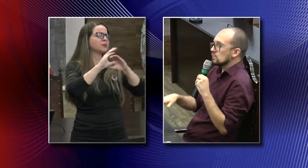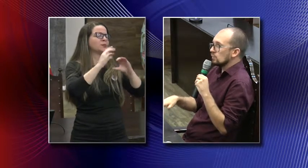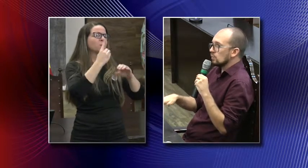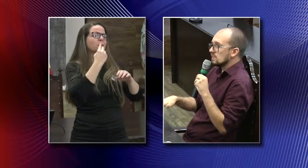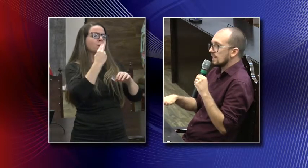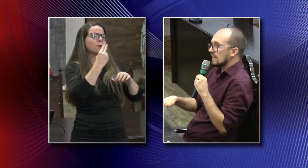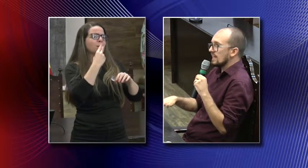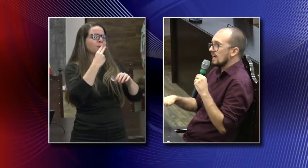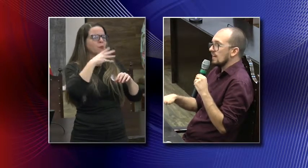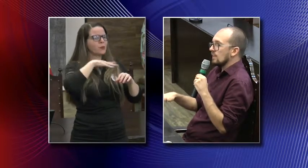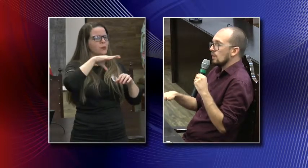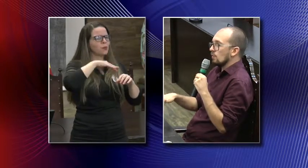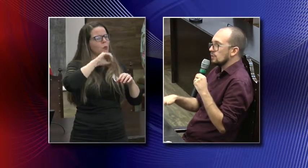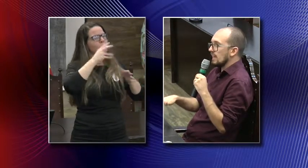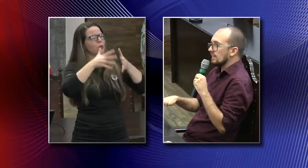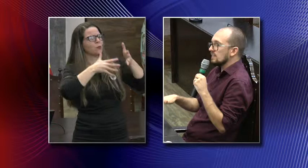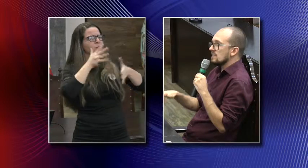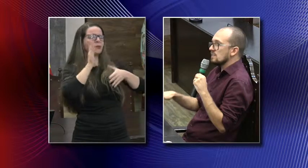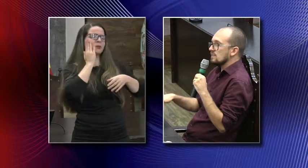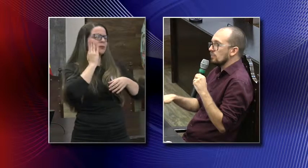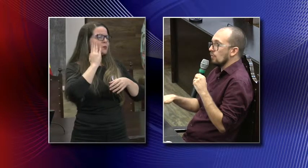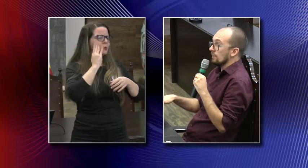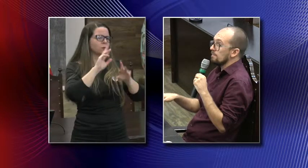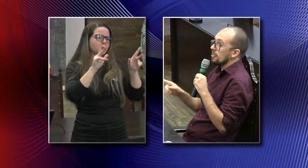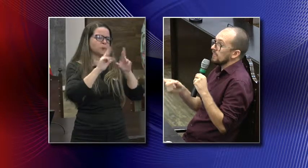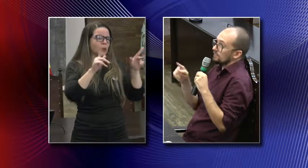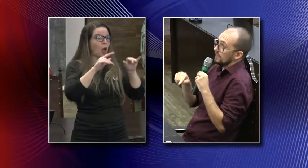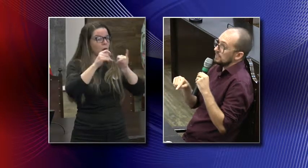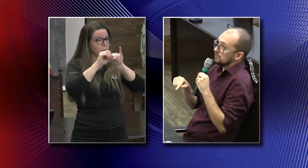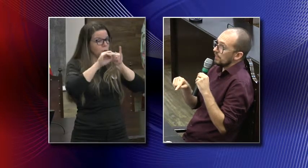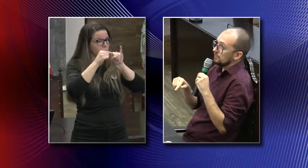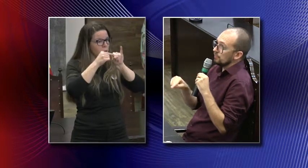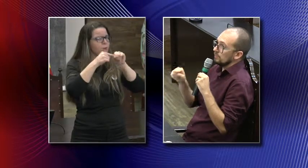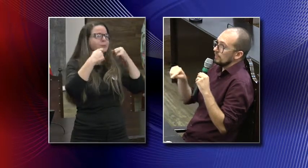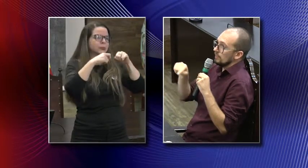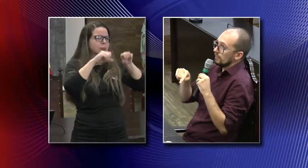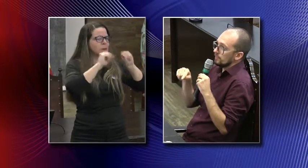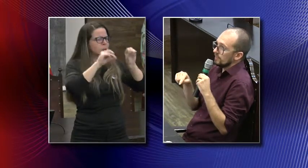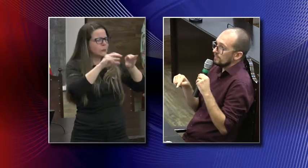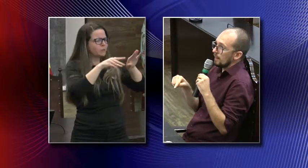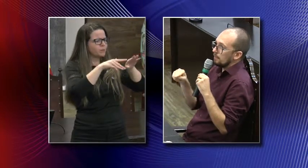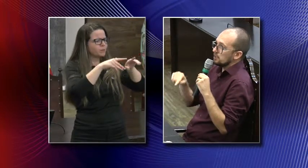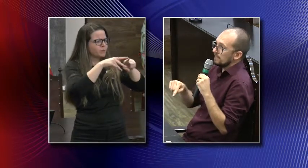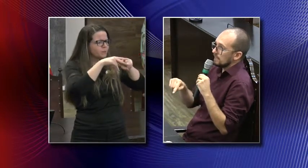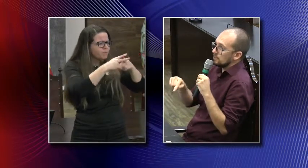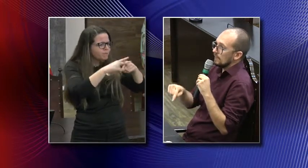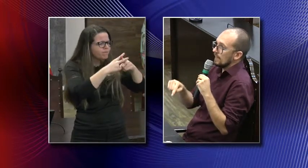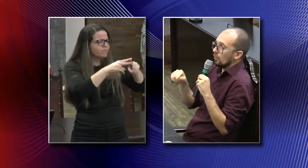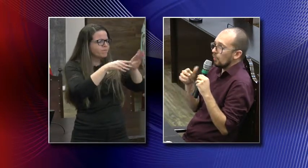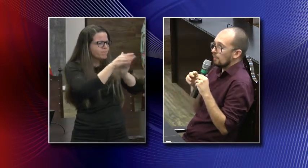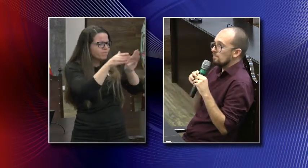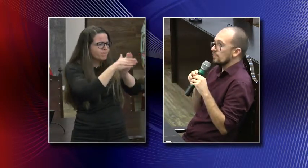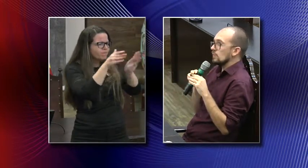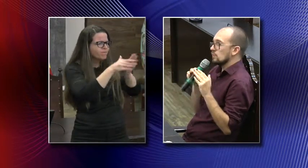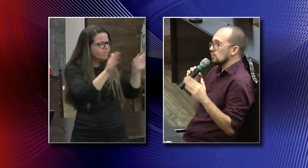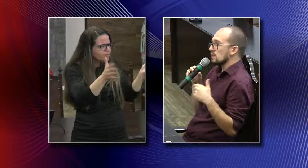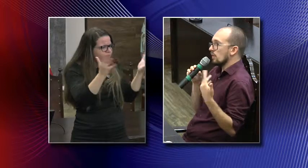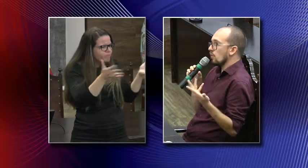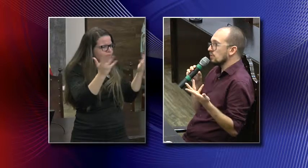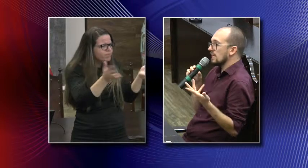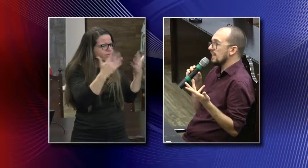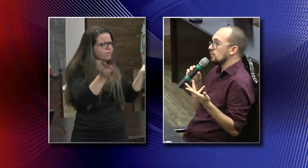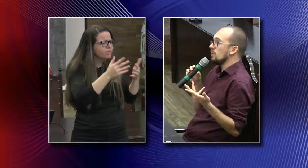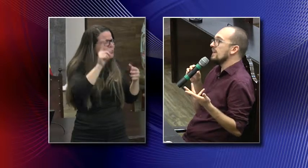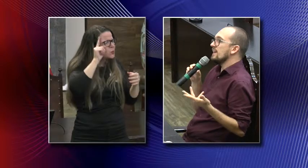uma surdocegueira congênita se desenvolva. Diferentemente, voltando lá no guia intérprete que atende o surdo